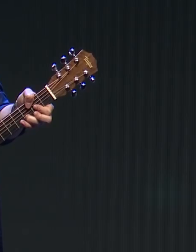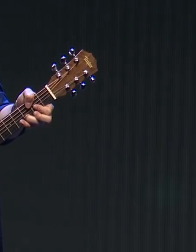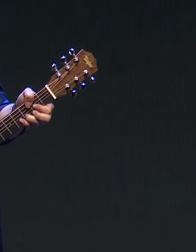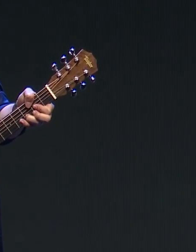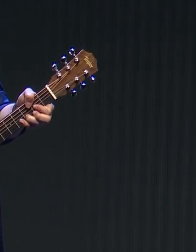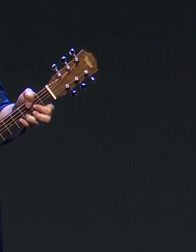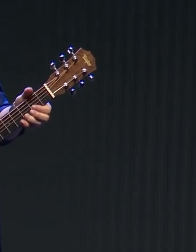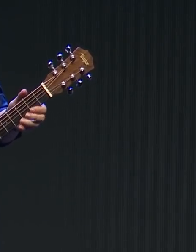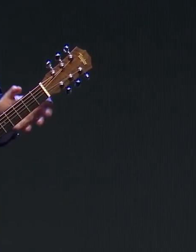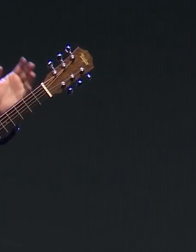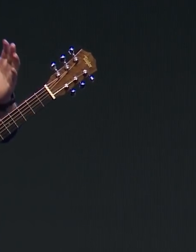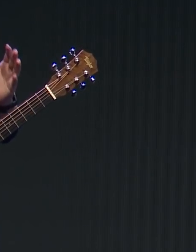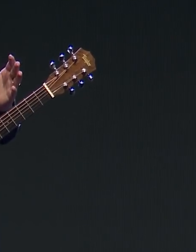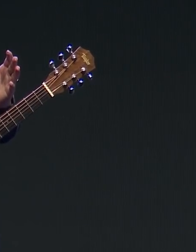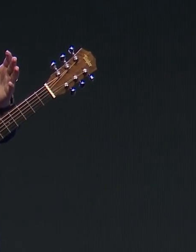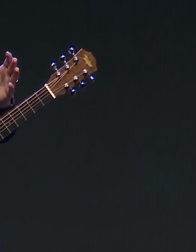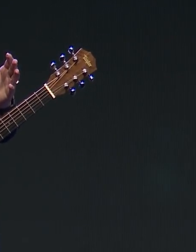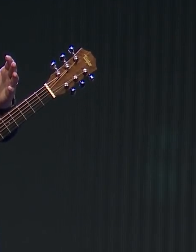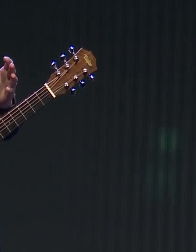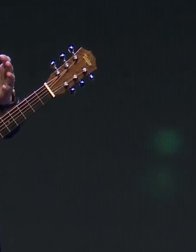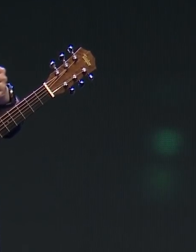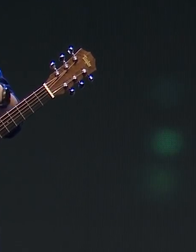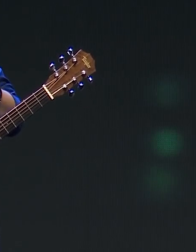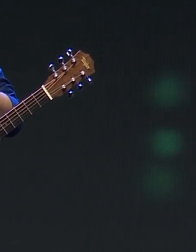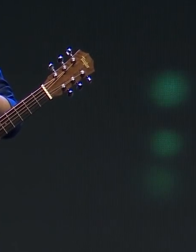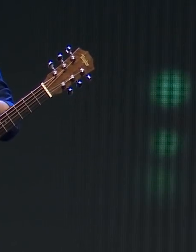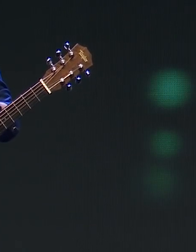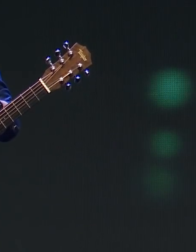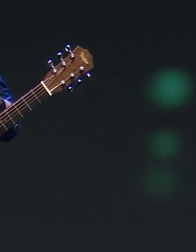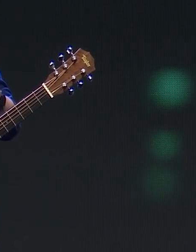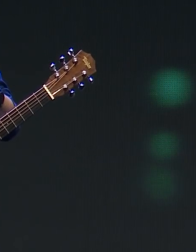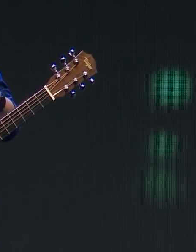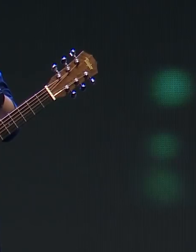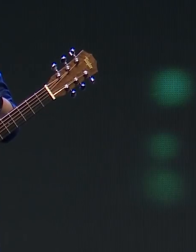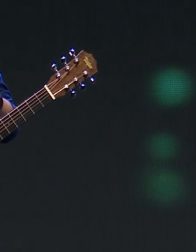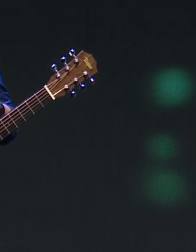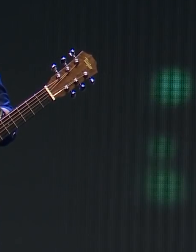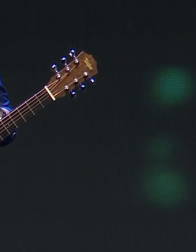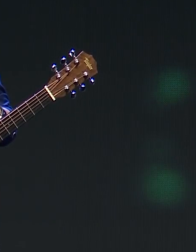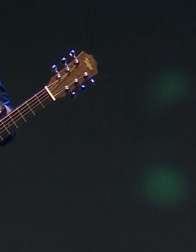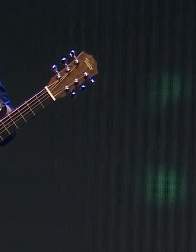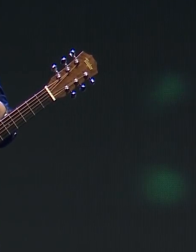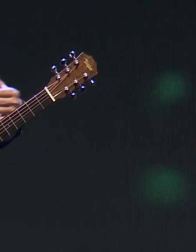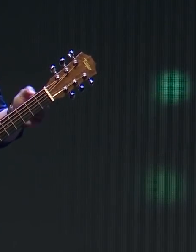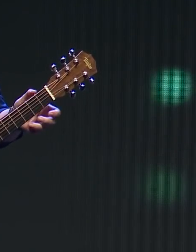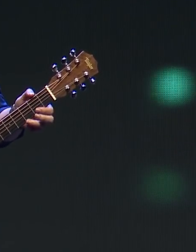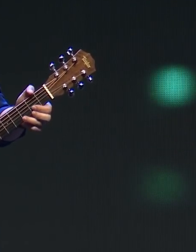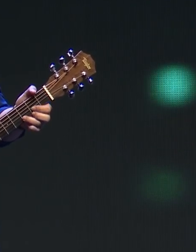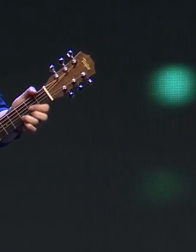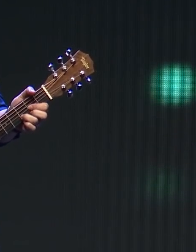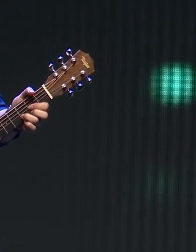merasakan Kau selalu hadir di hidupku.